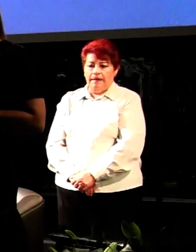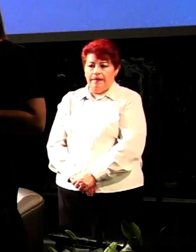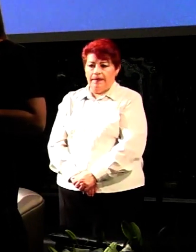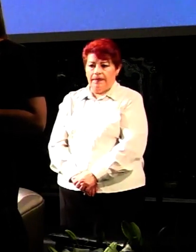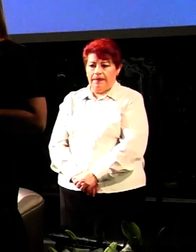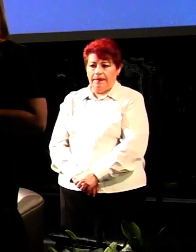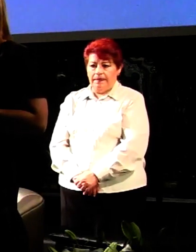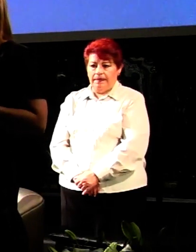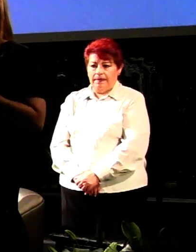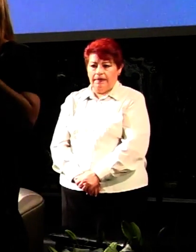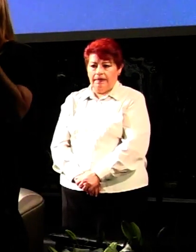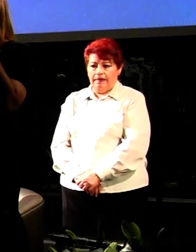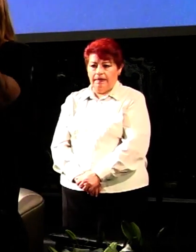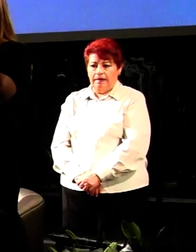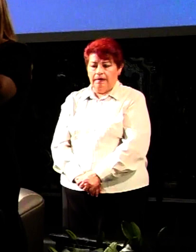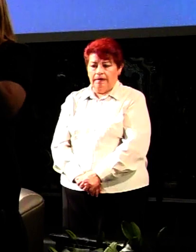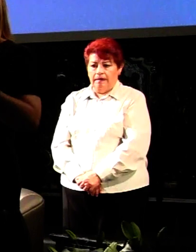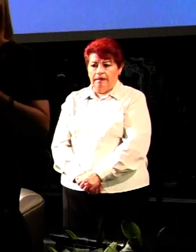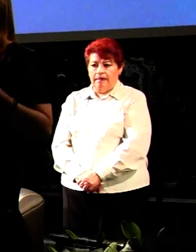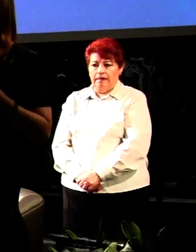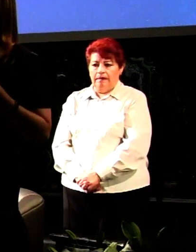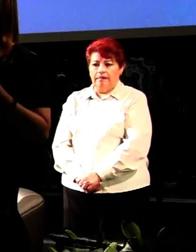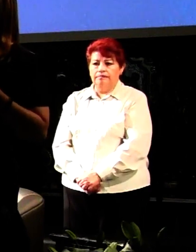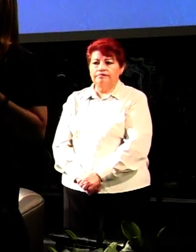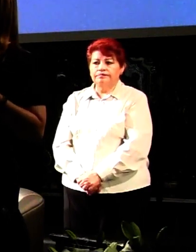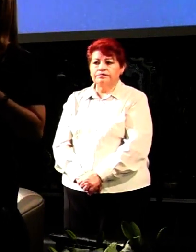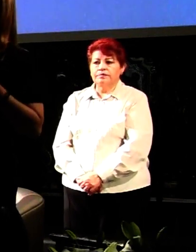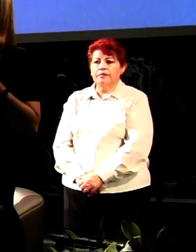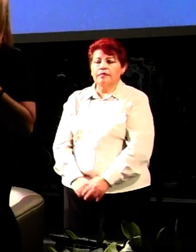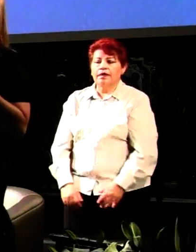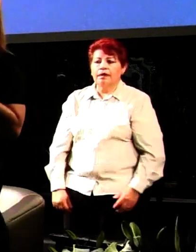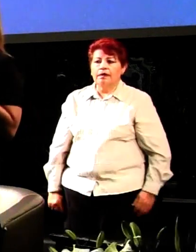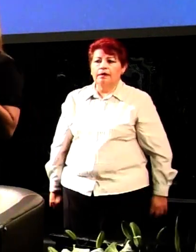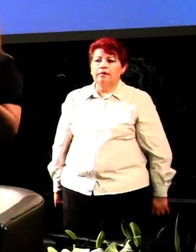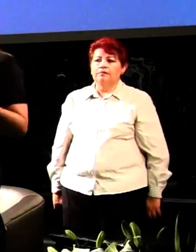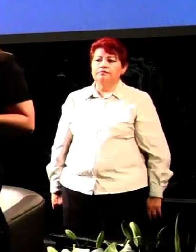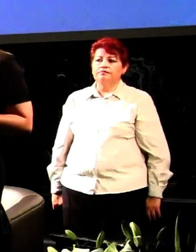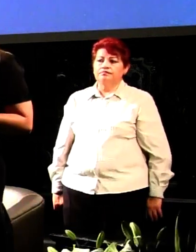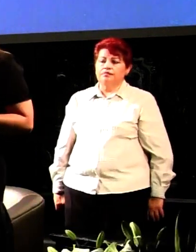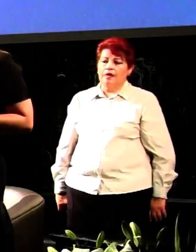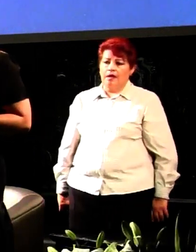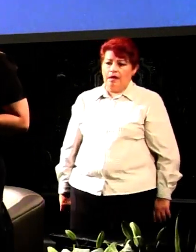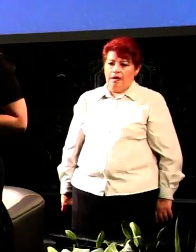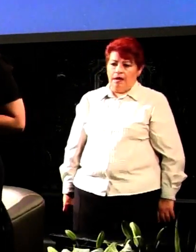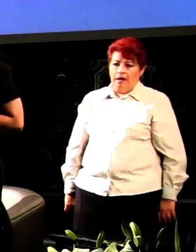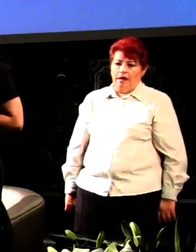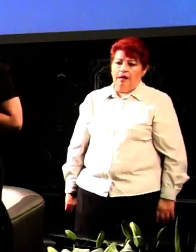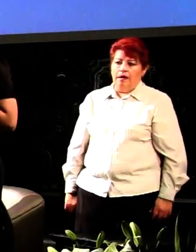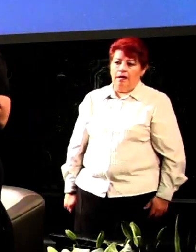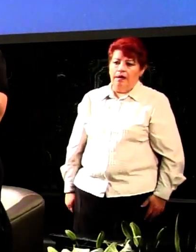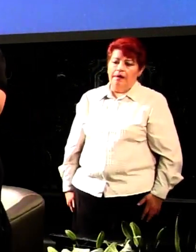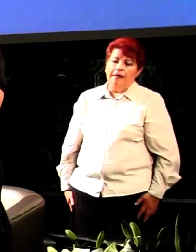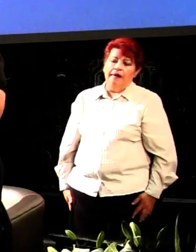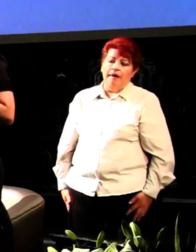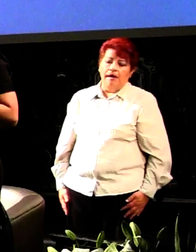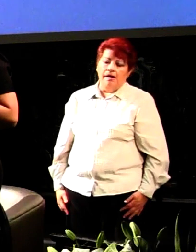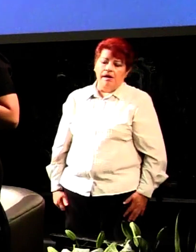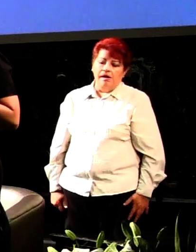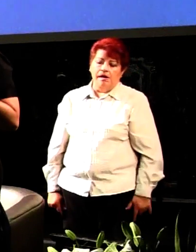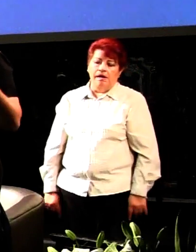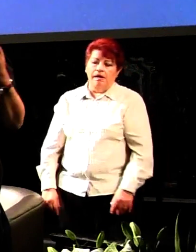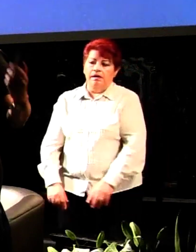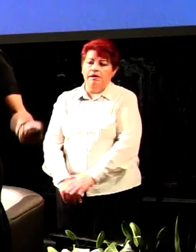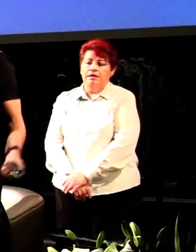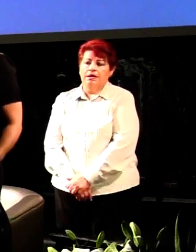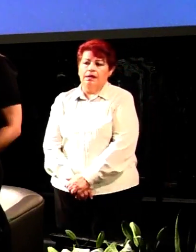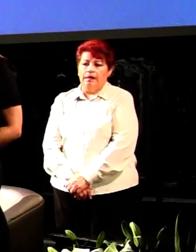nada. Y esta, como dijo el subdirector, este es un reflejo de nuestra sociedad. Vivir en una clase en donde yo